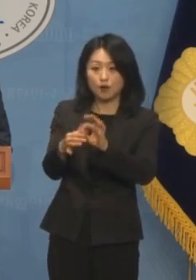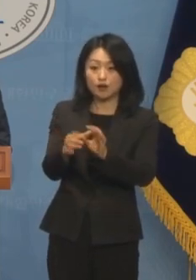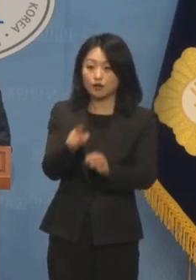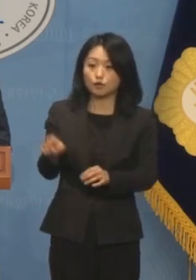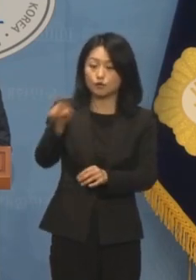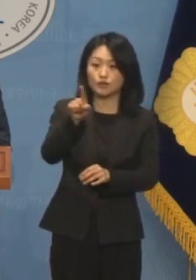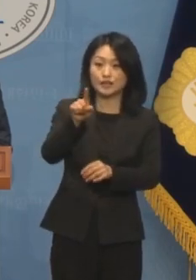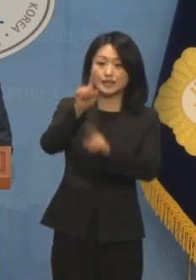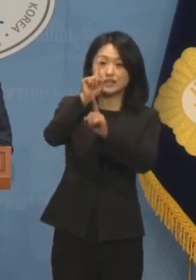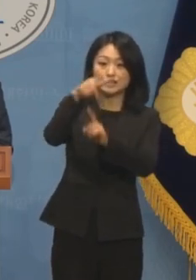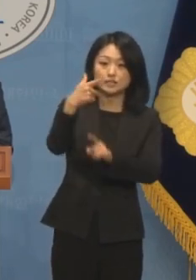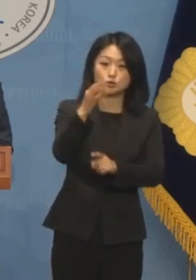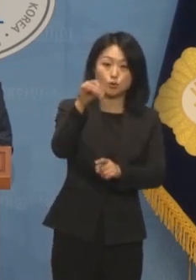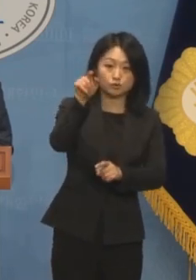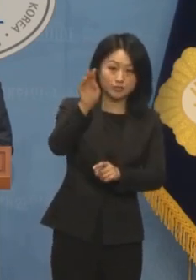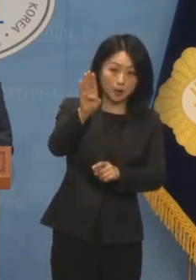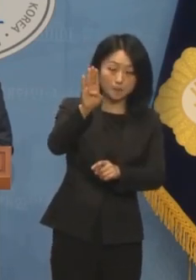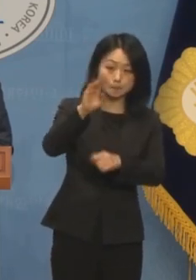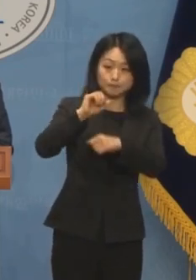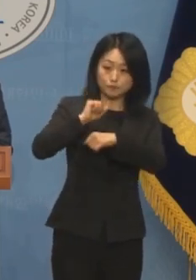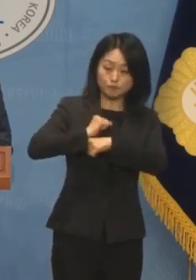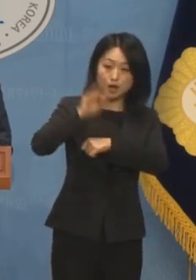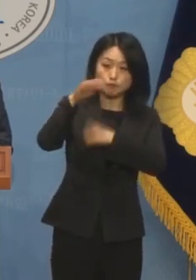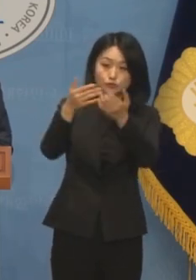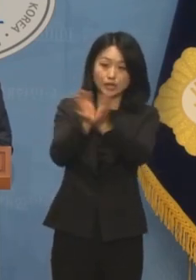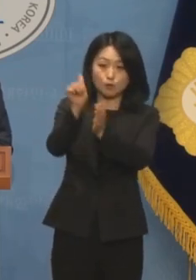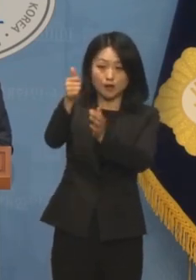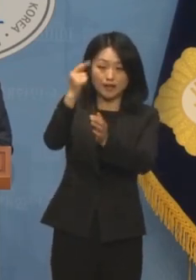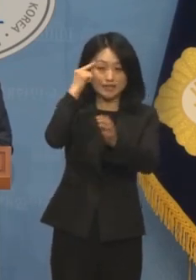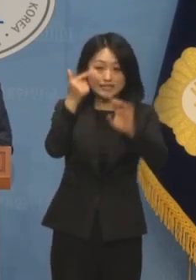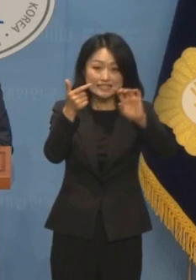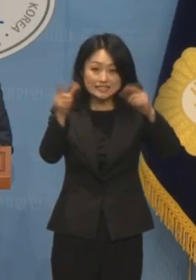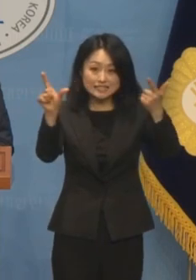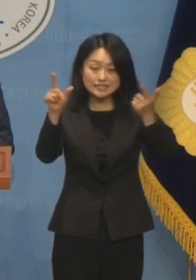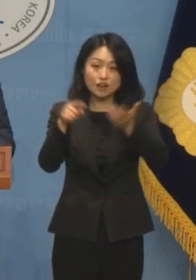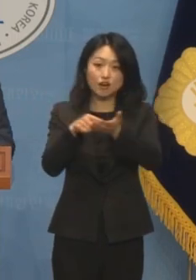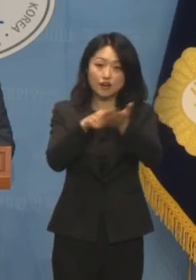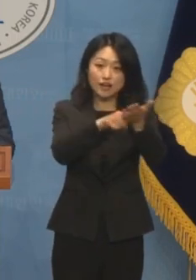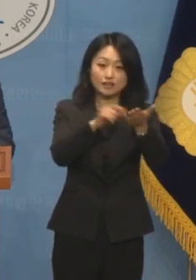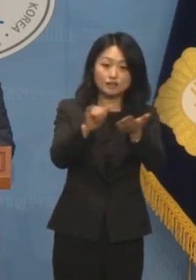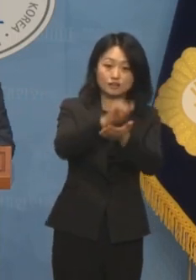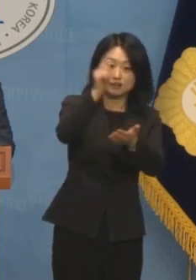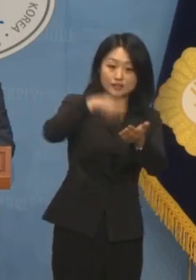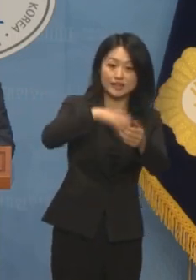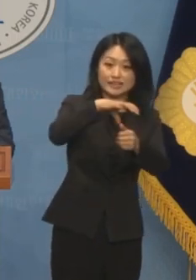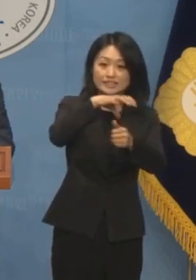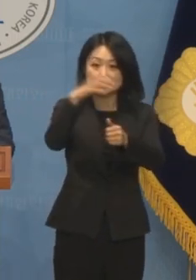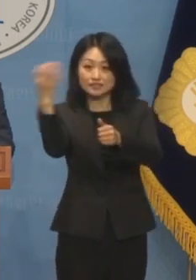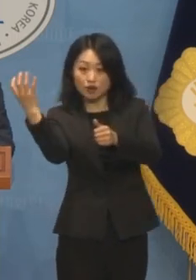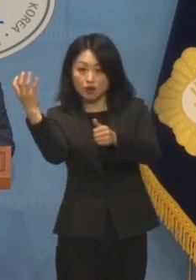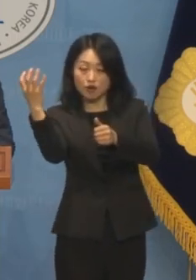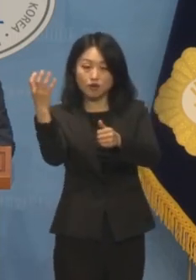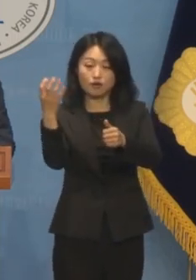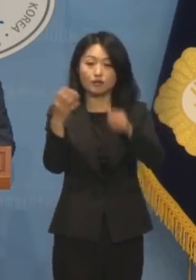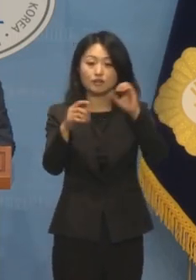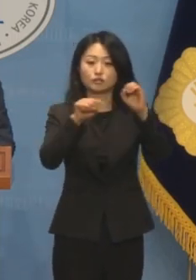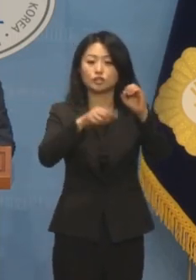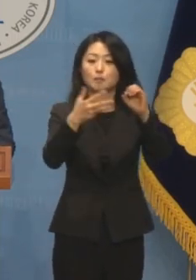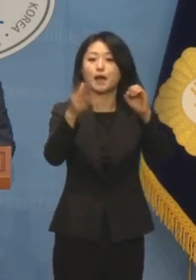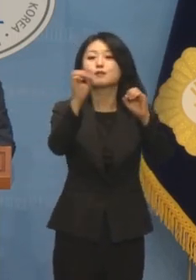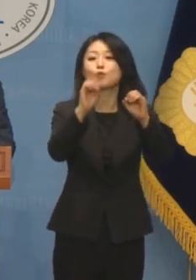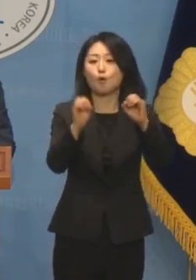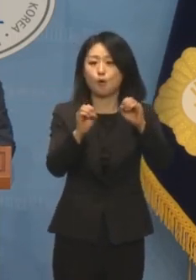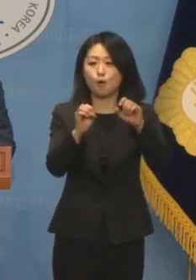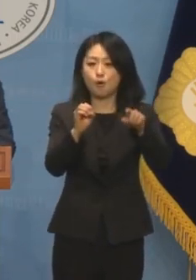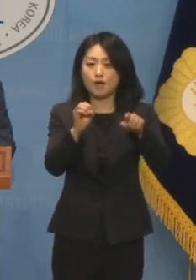전 국방부 장관의 이의 신청을 받아들여 출국 금지를 해제해 준 것으로 드러났습니다.